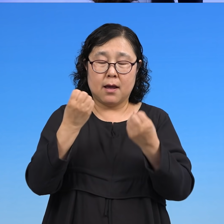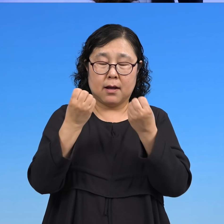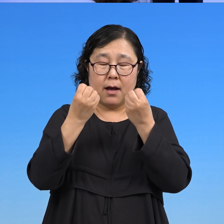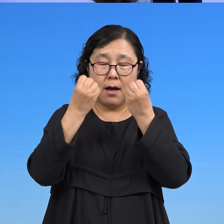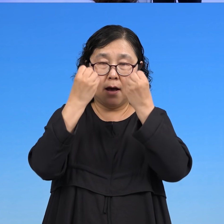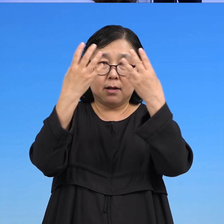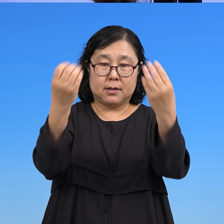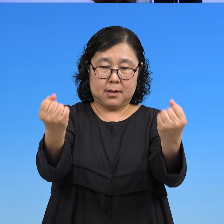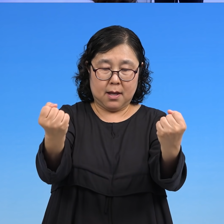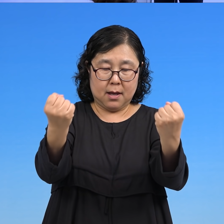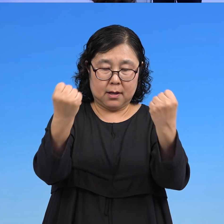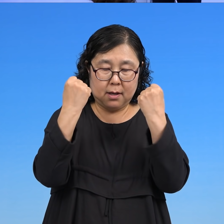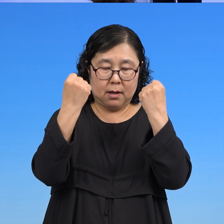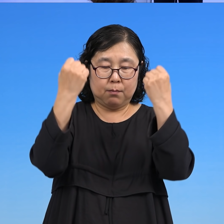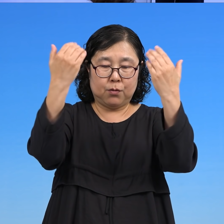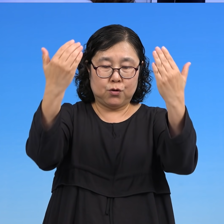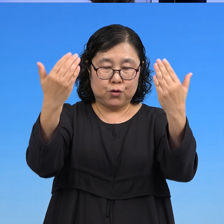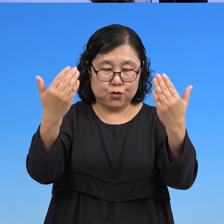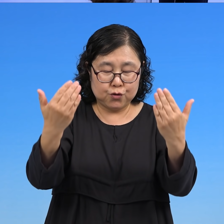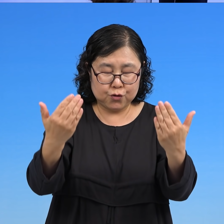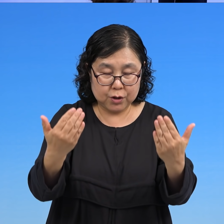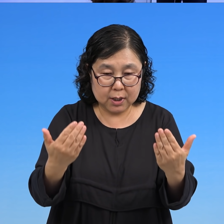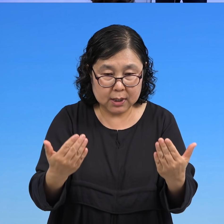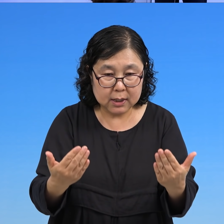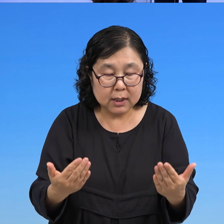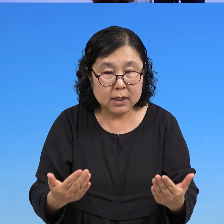내가 새 힘을 주리니